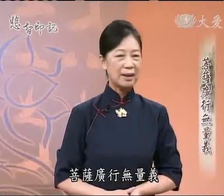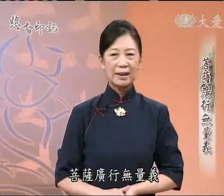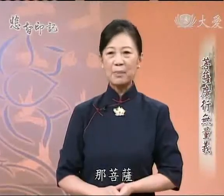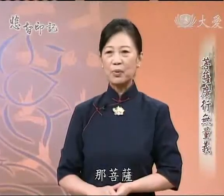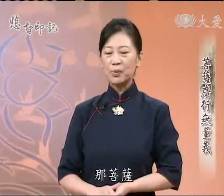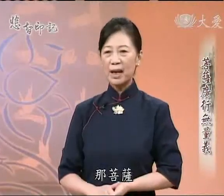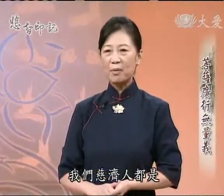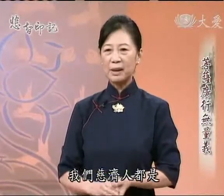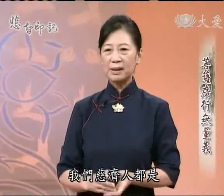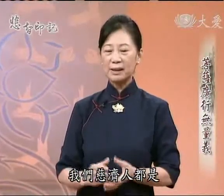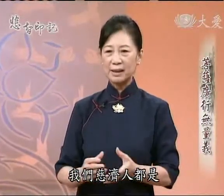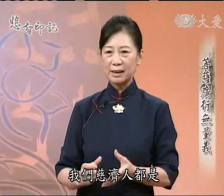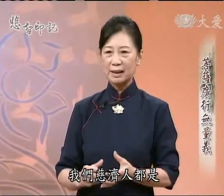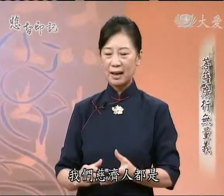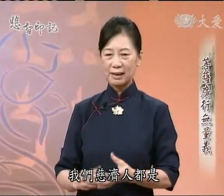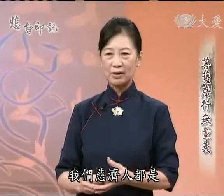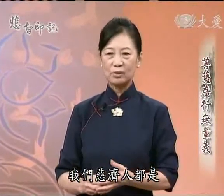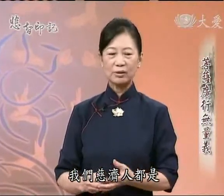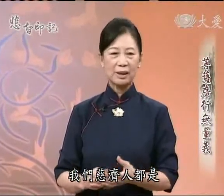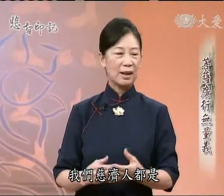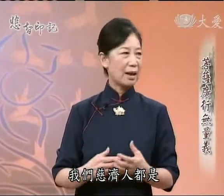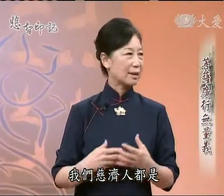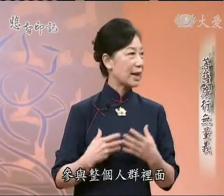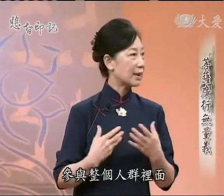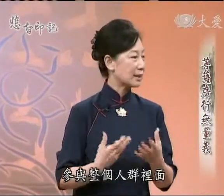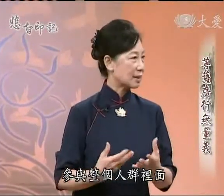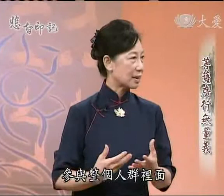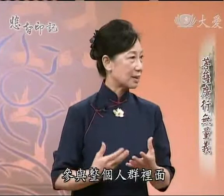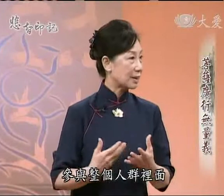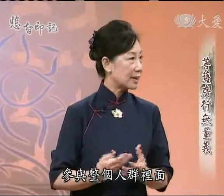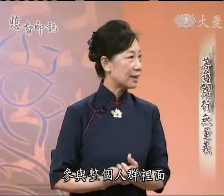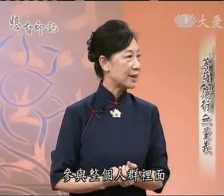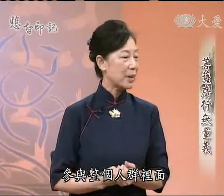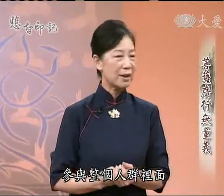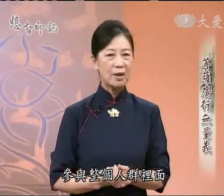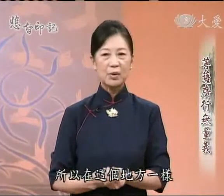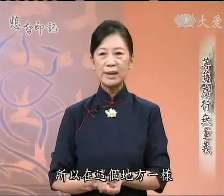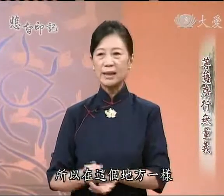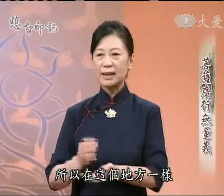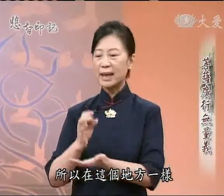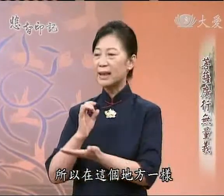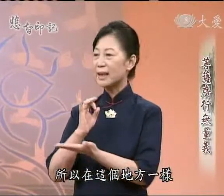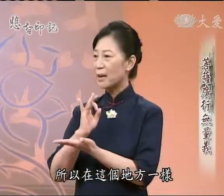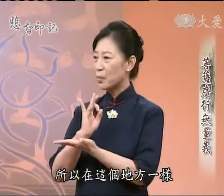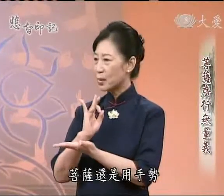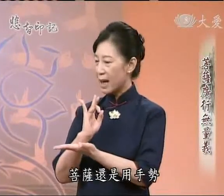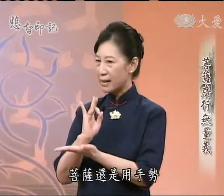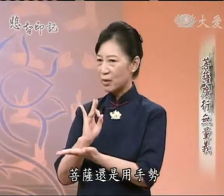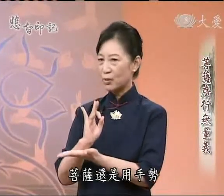那菩萨我们慈济人都是参与整个的人群里面，所以在这个地方一样，菩萨还是用手